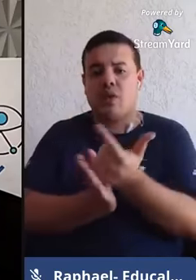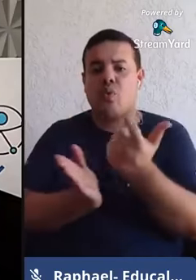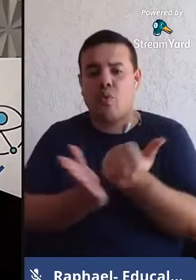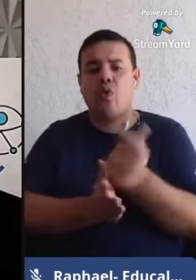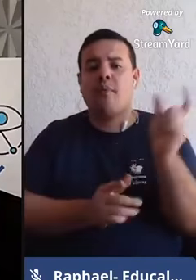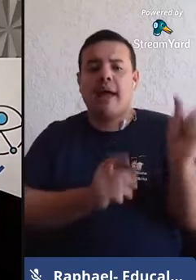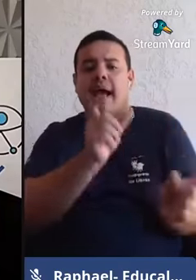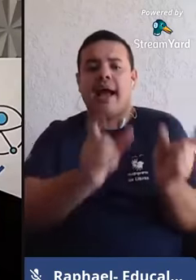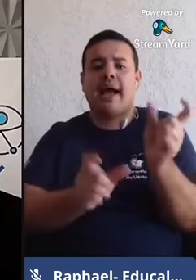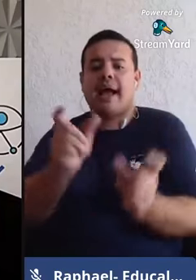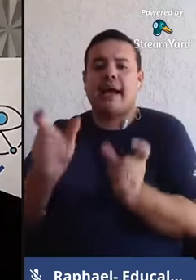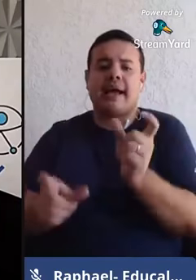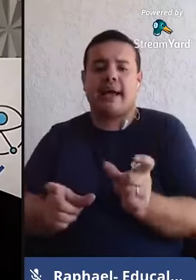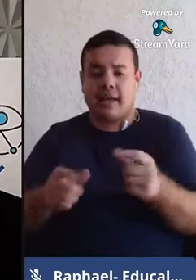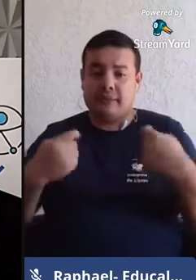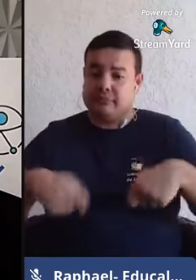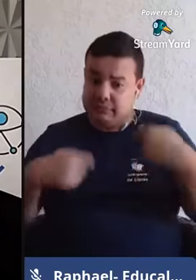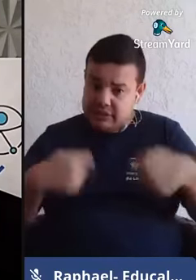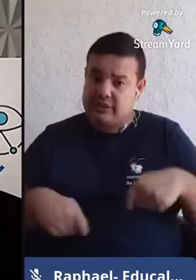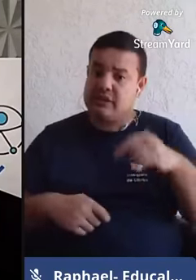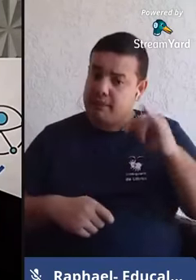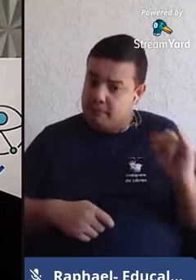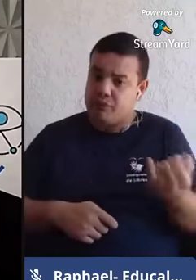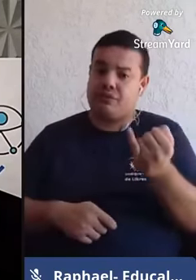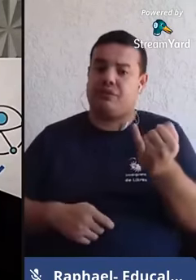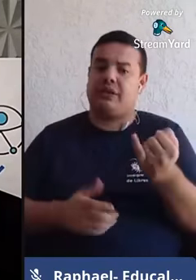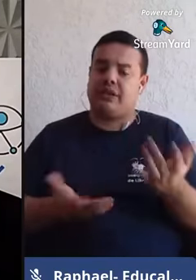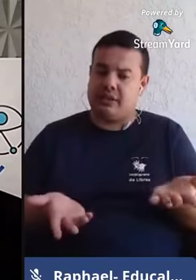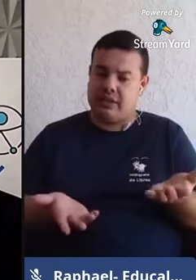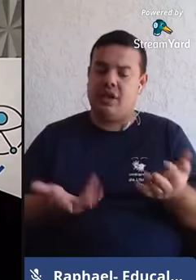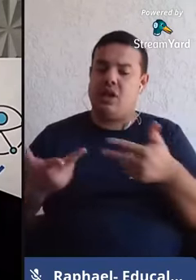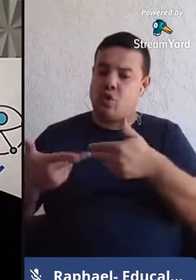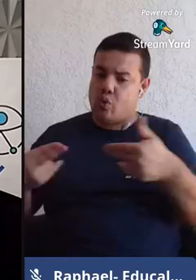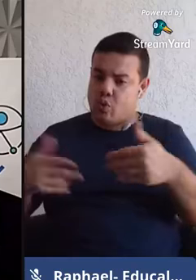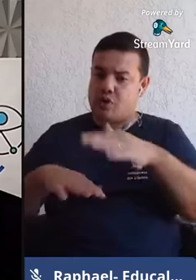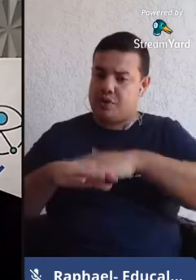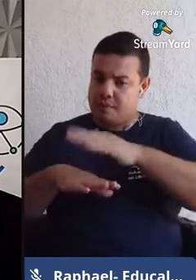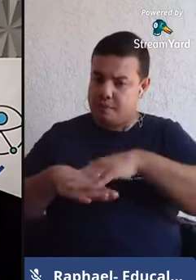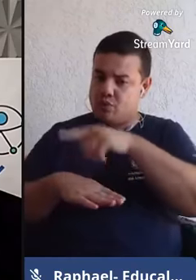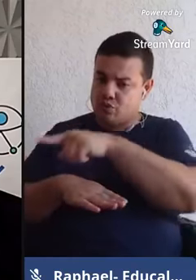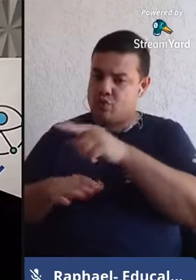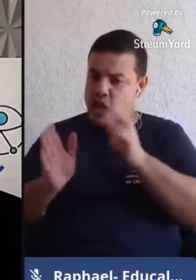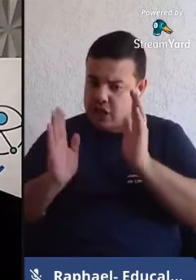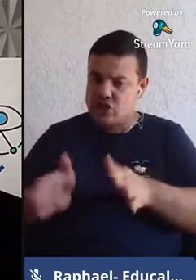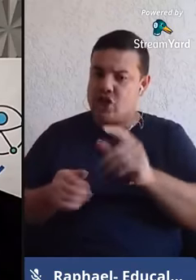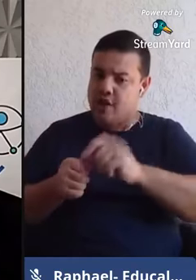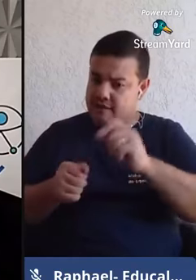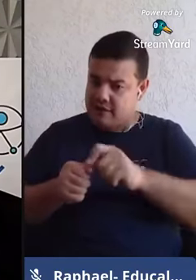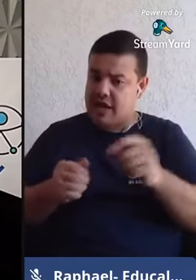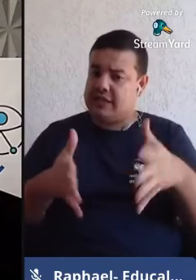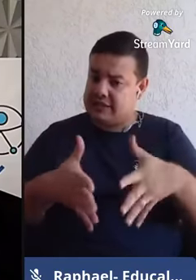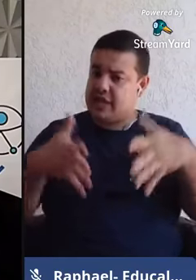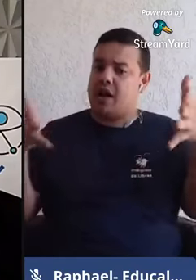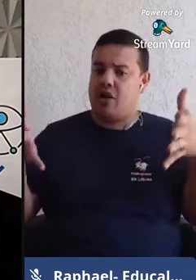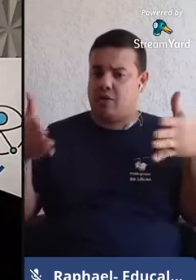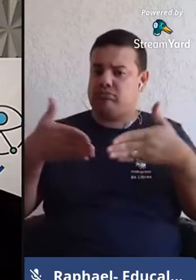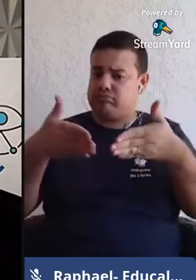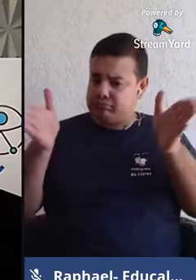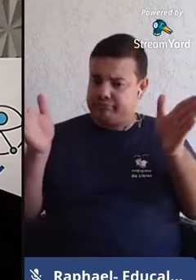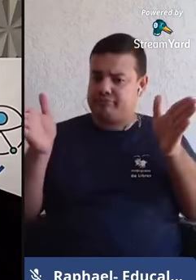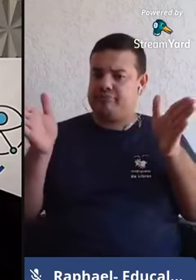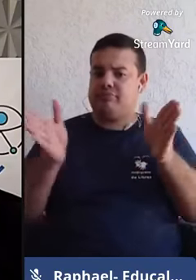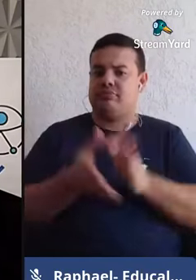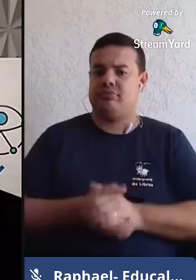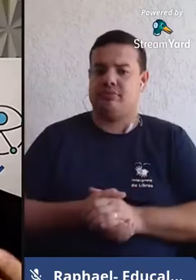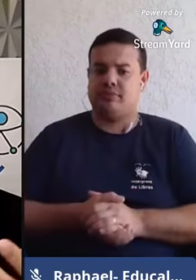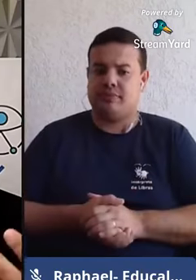Precisamos explorar isso mais. Pegar as coisas que você já faz e amplificar o que você está